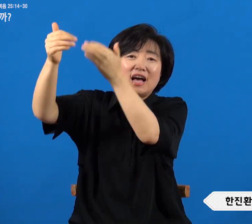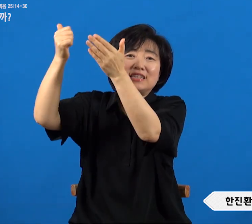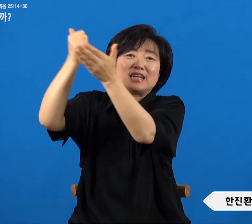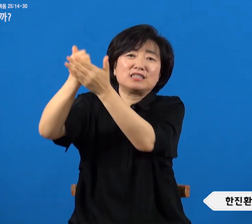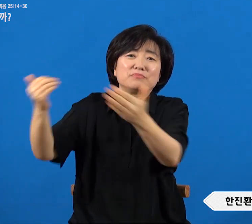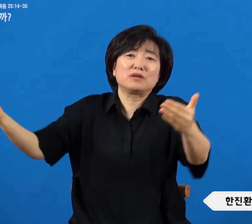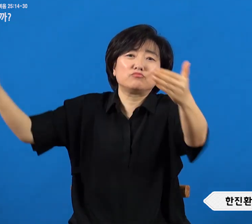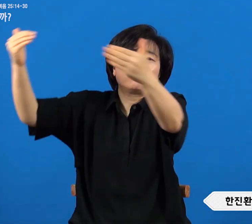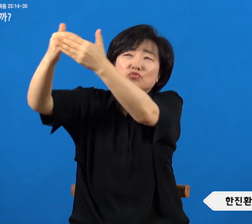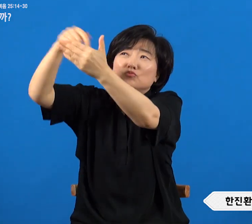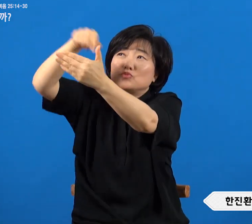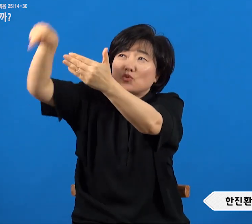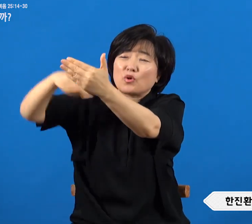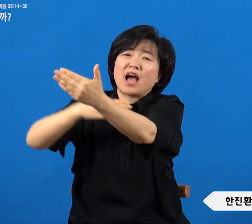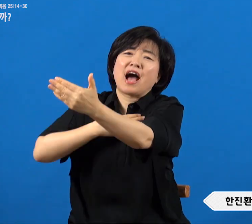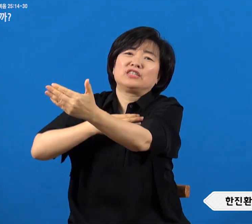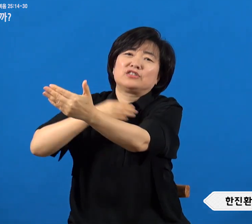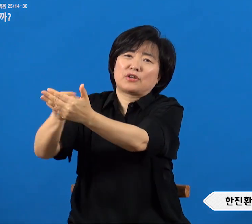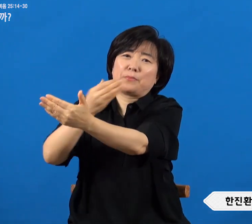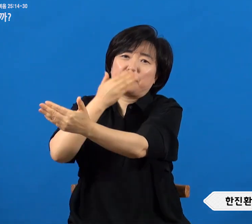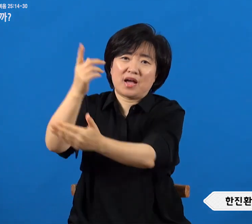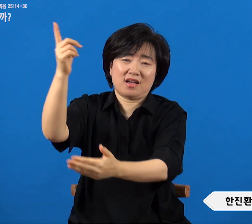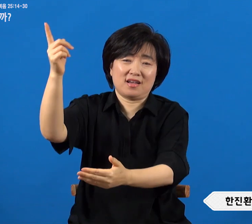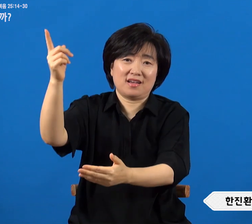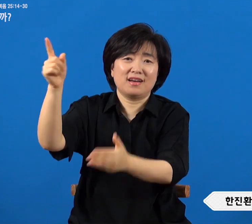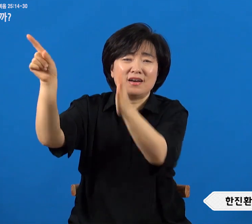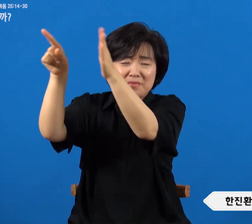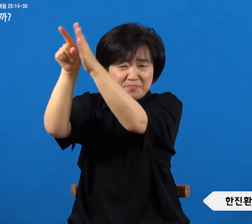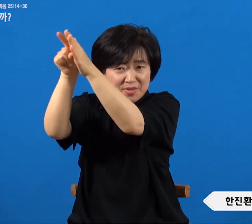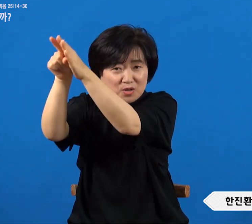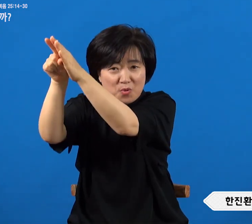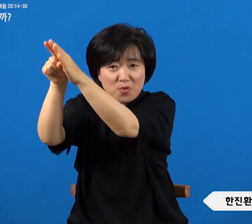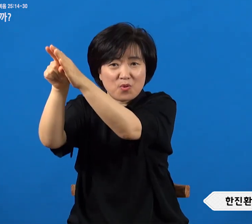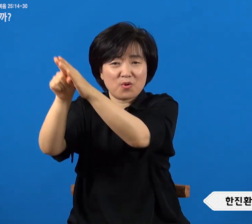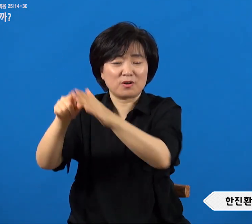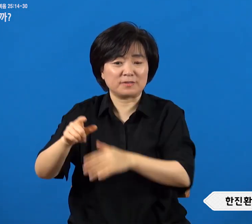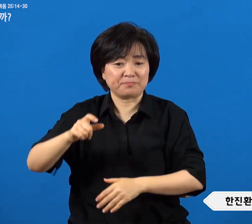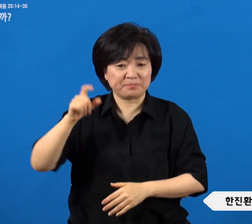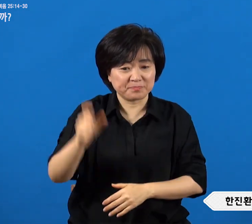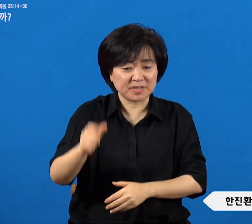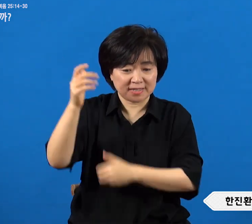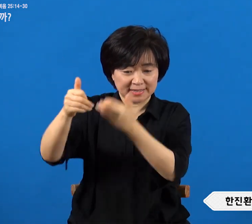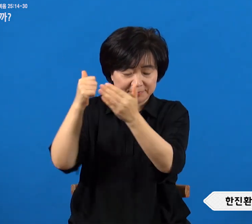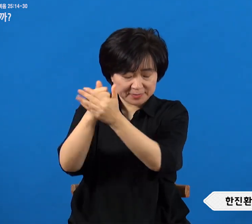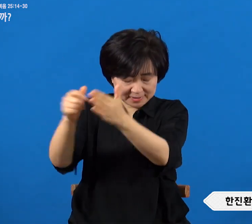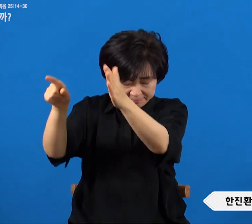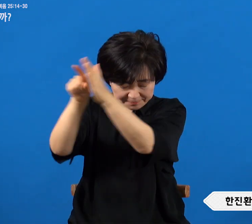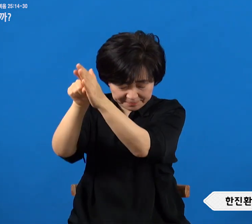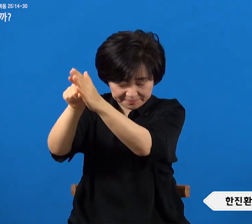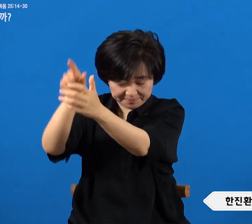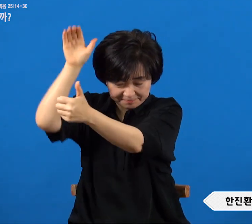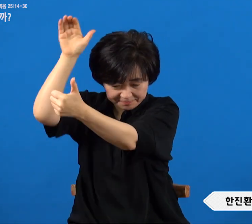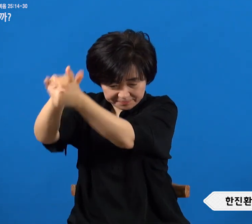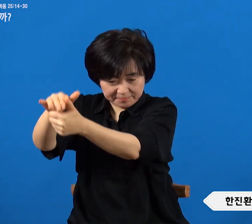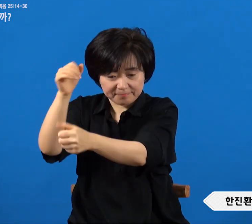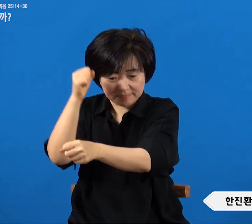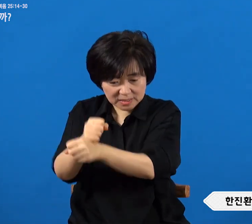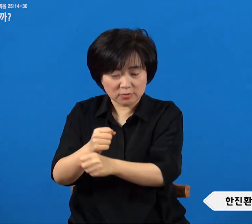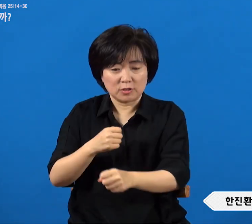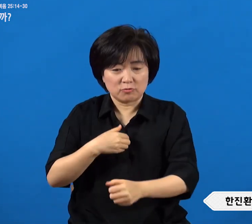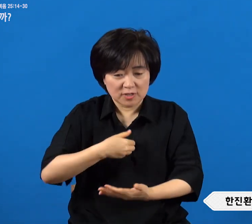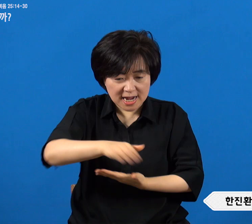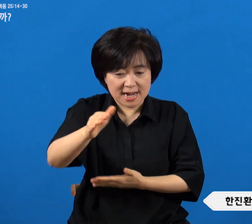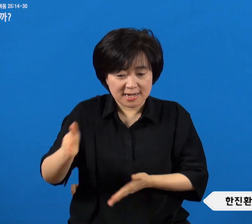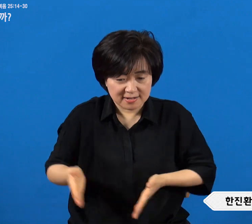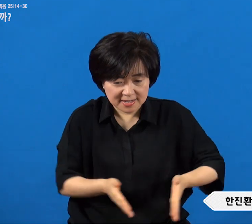품속에 우리의 안전이 있습니다. 그거 믿고 우리는 힘차게 하나님께 맡기고 사명자의 길을 가는 것입니다.